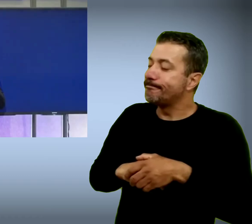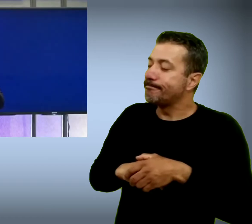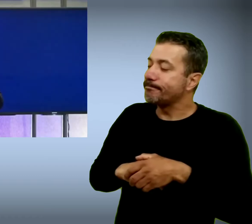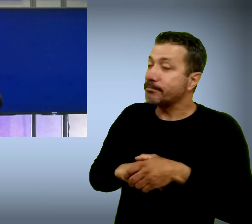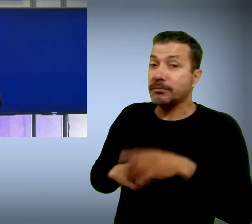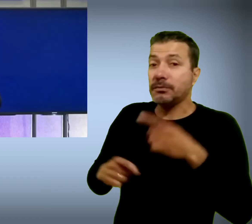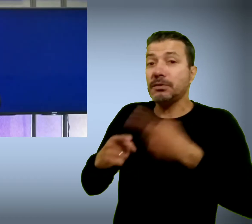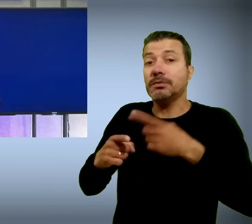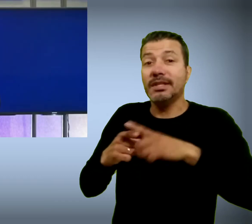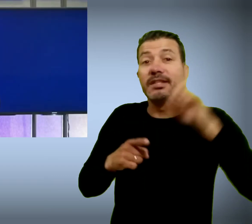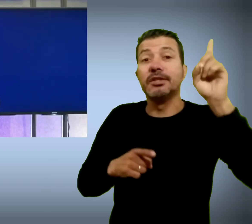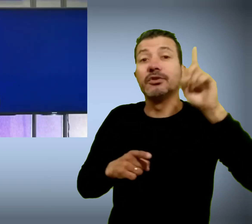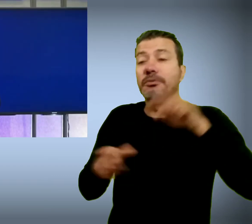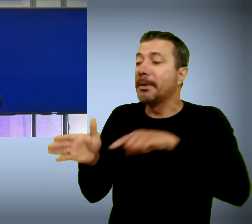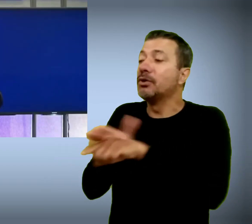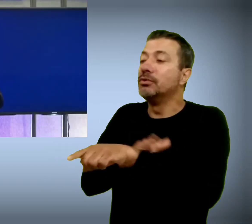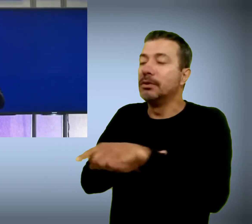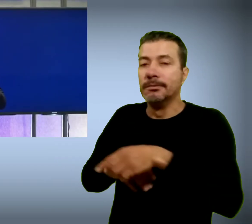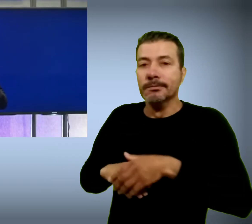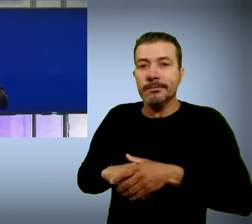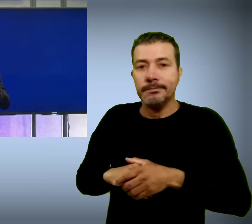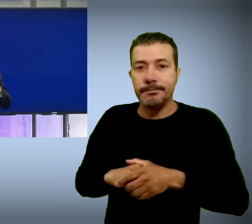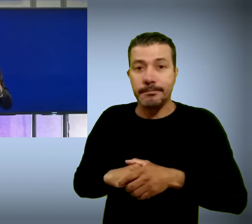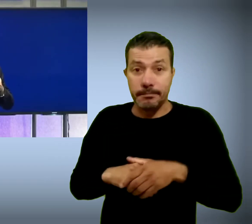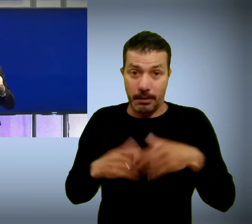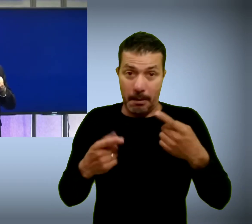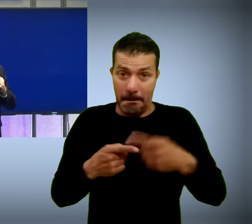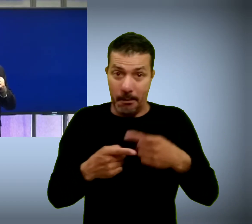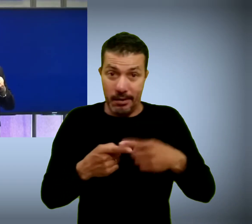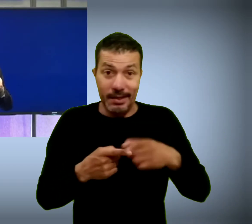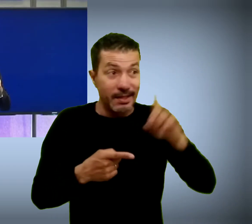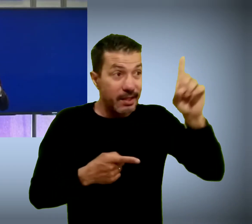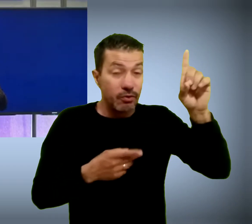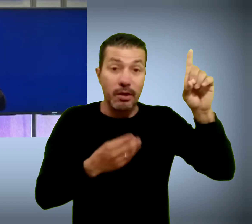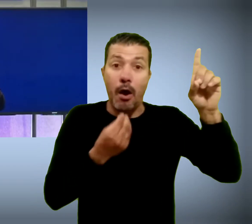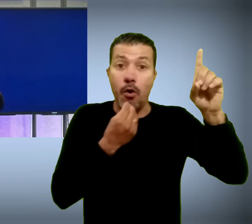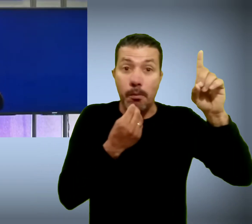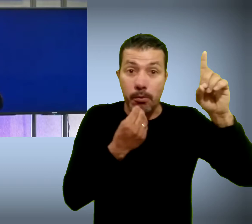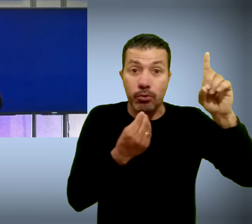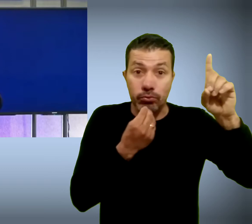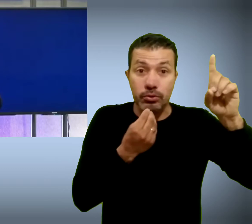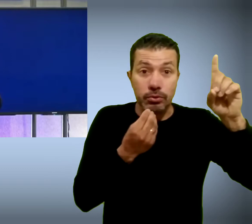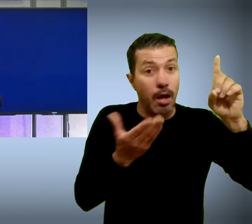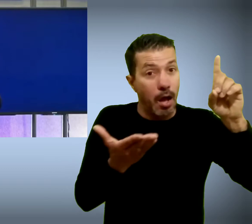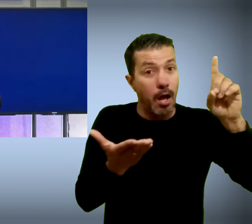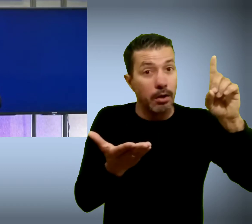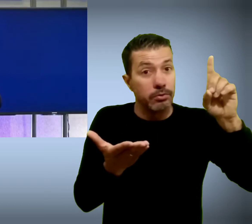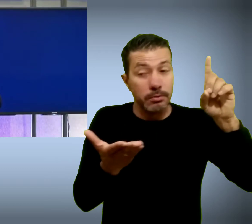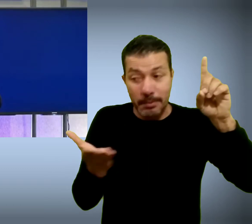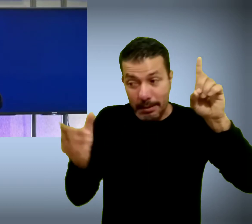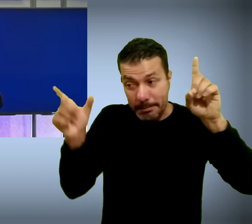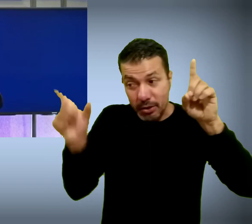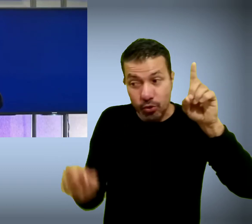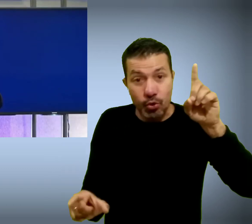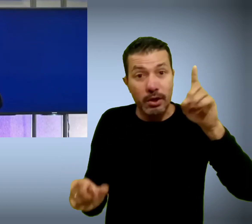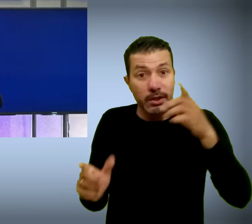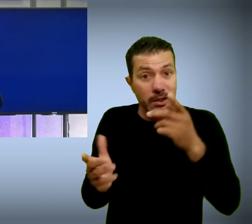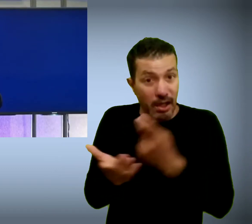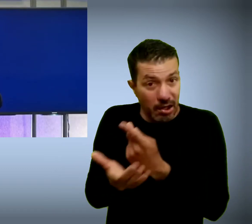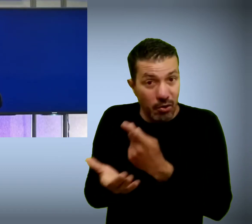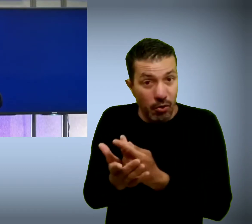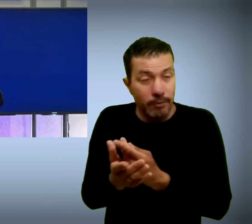E sabe por que Deus faz a pergunta? Não é porque ele não sabe. Ele dá a chance àquela pessoa que errou de se